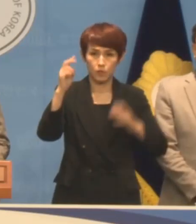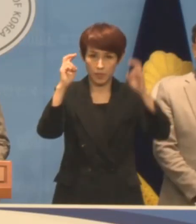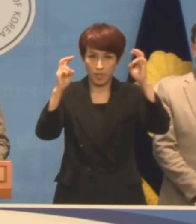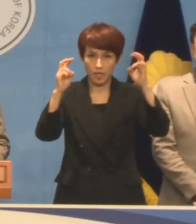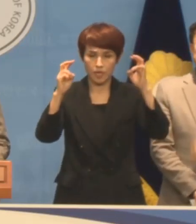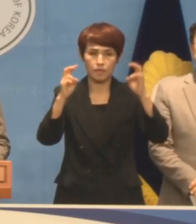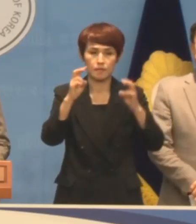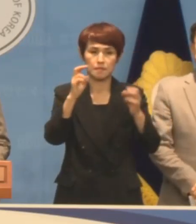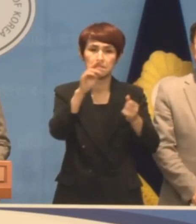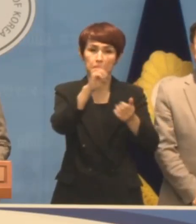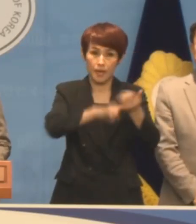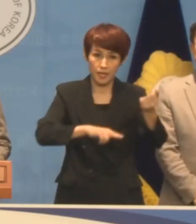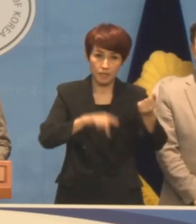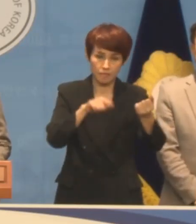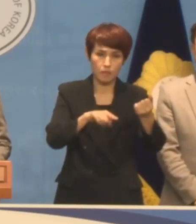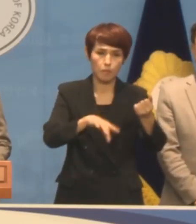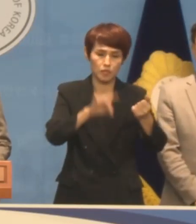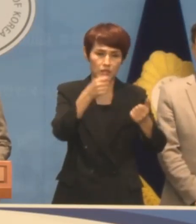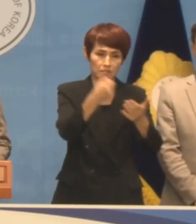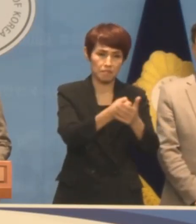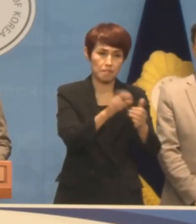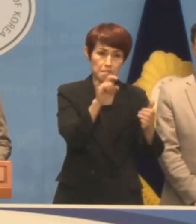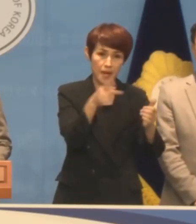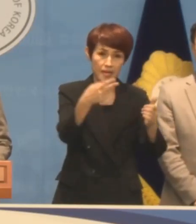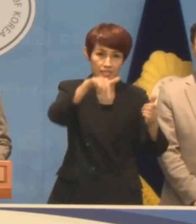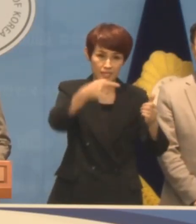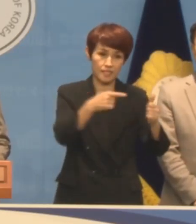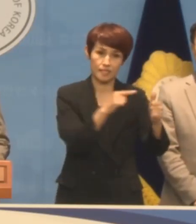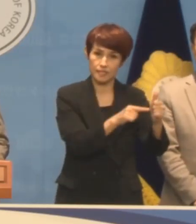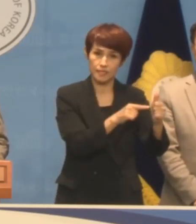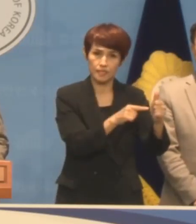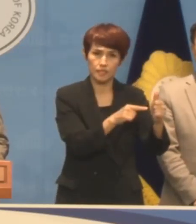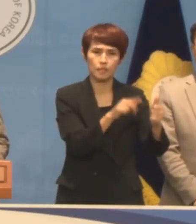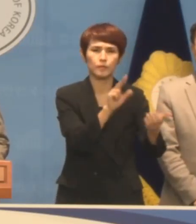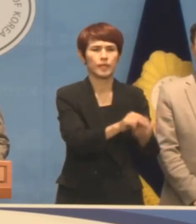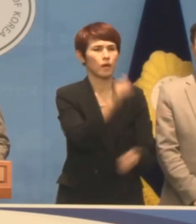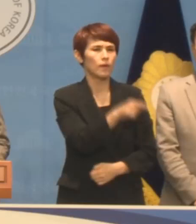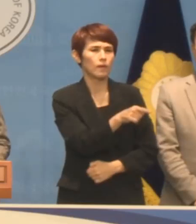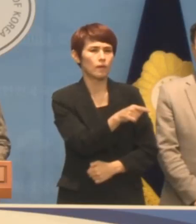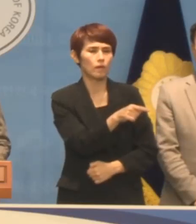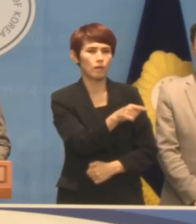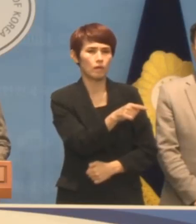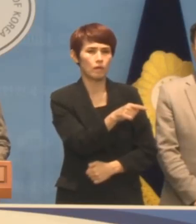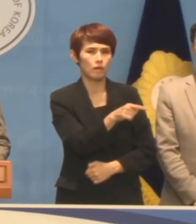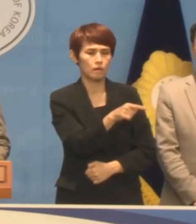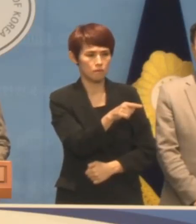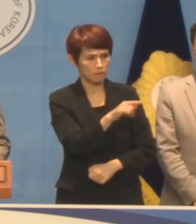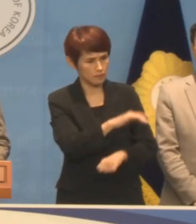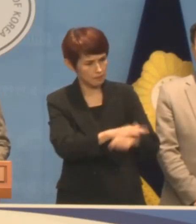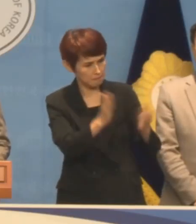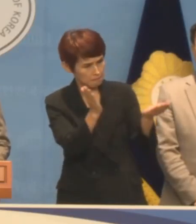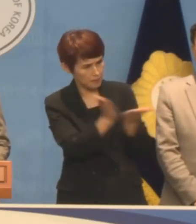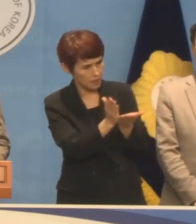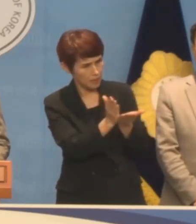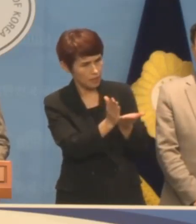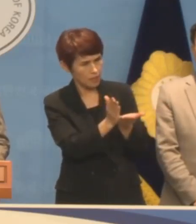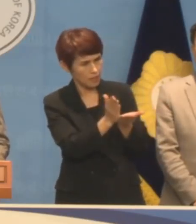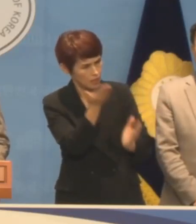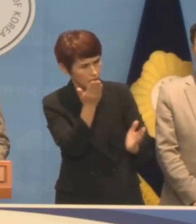인수 우선 협상 대상자로 선정된 메리츠 증권 문제가 있습니다. 적격성 문제가 제기되고